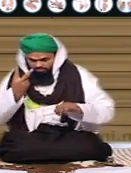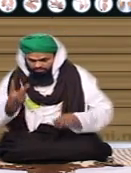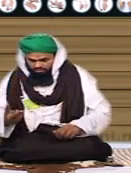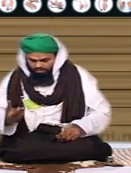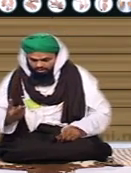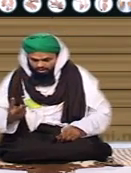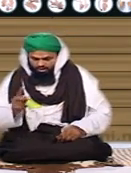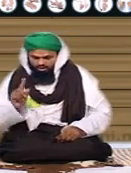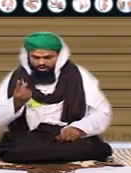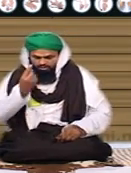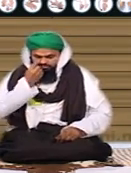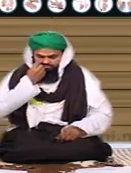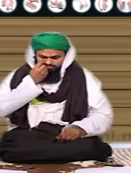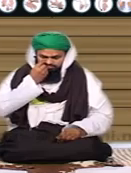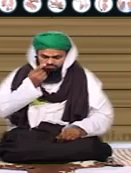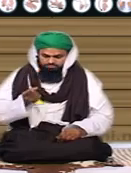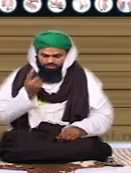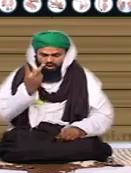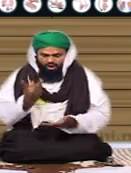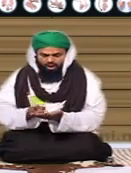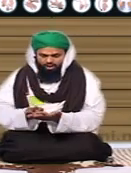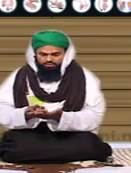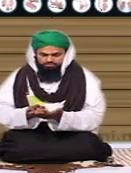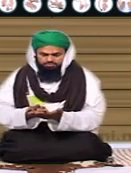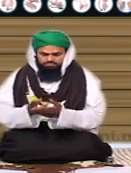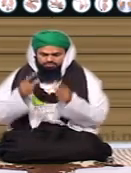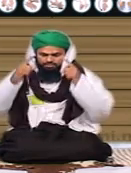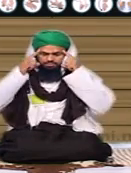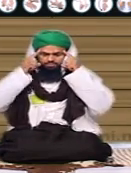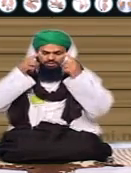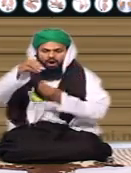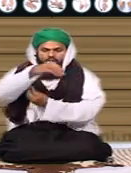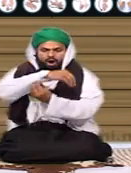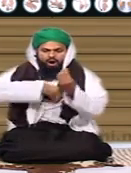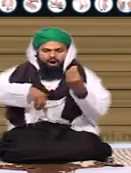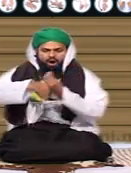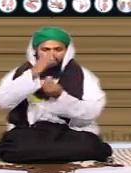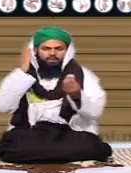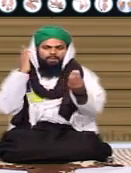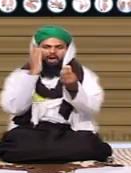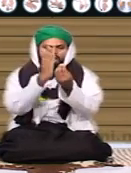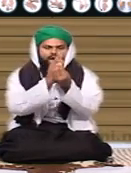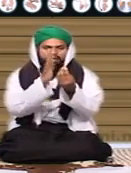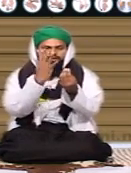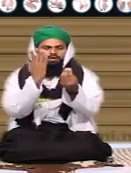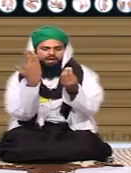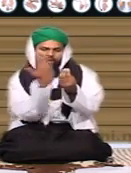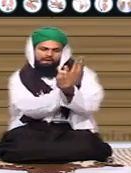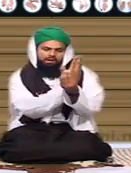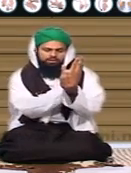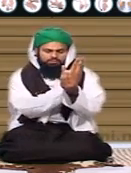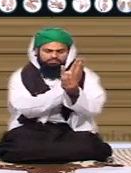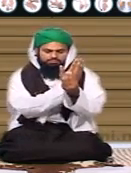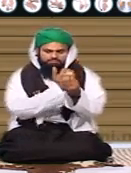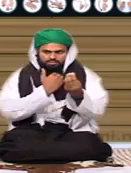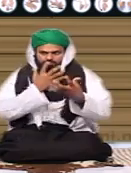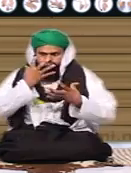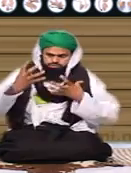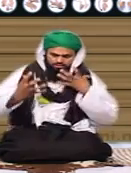دیکھا کہ مردہ جو تھا اس کا چہرہ قبلے سے پھرا ہوا تھا۔ میں گھبرا کر پلٹا